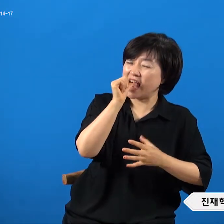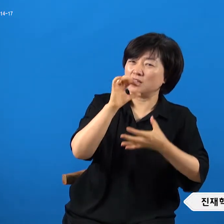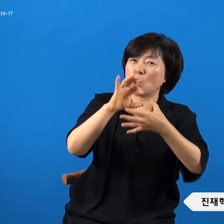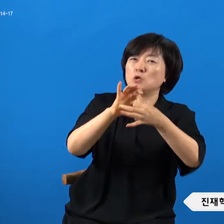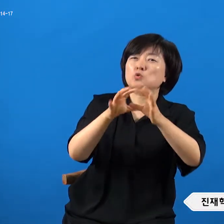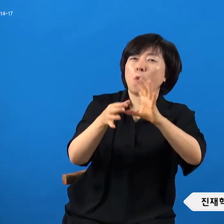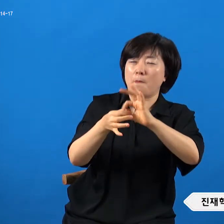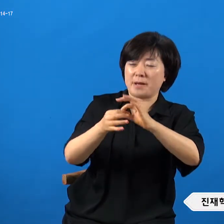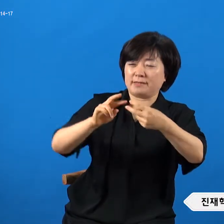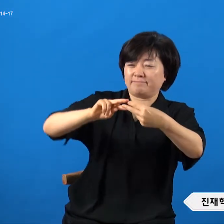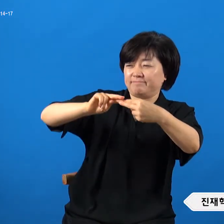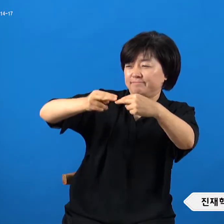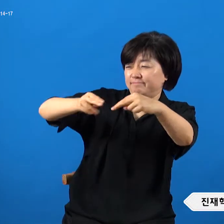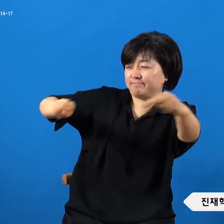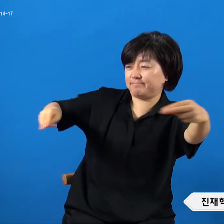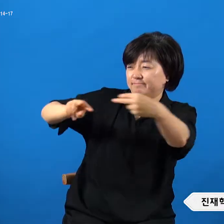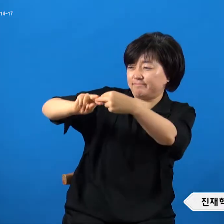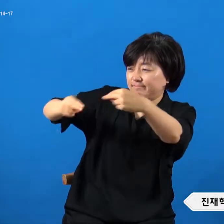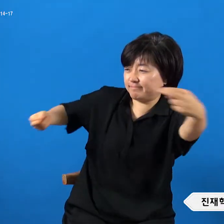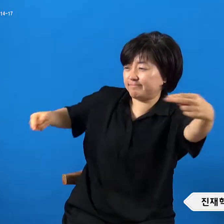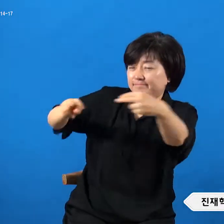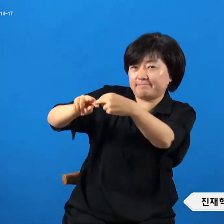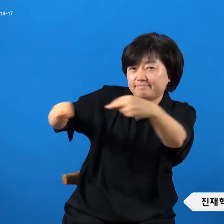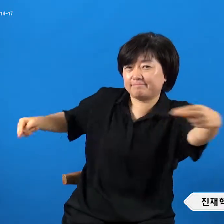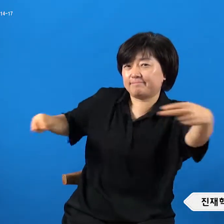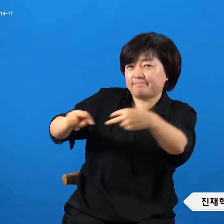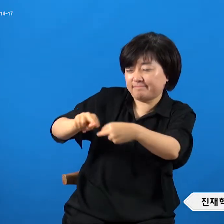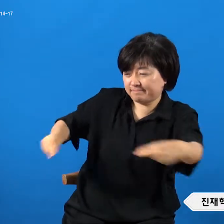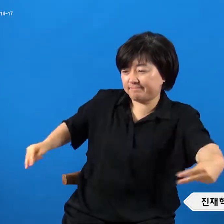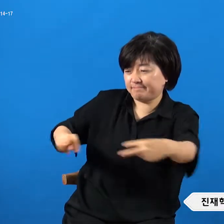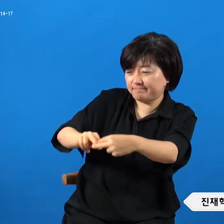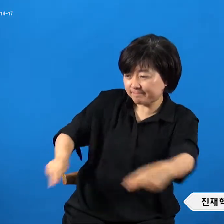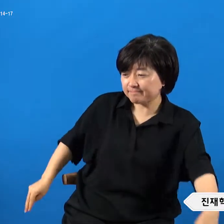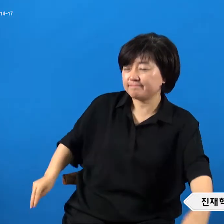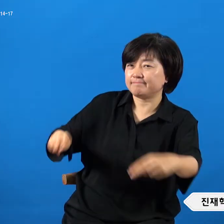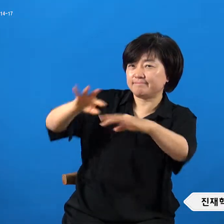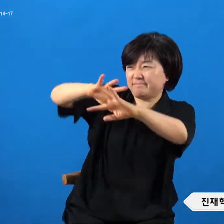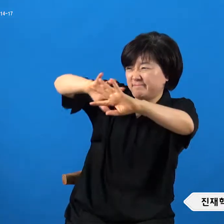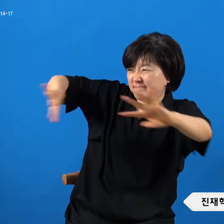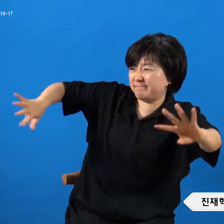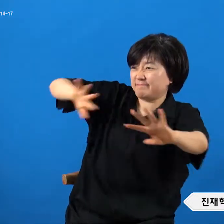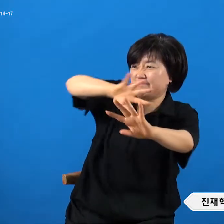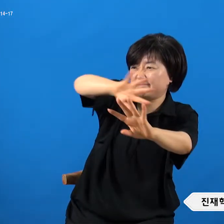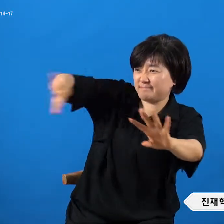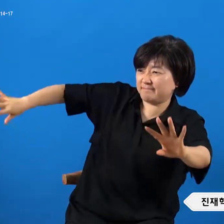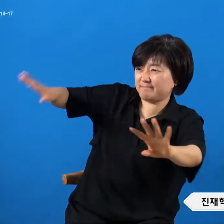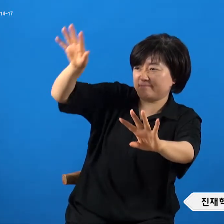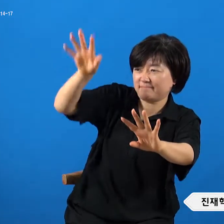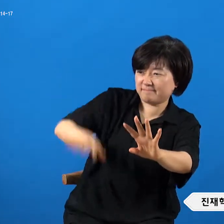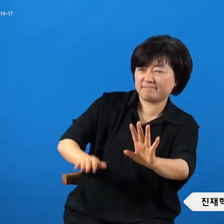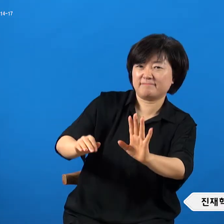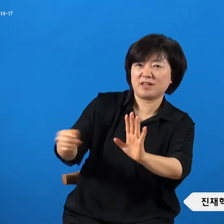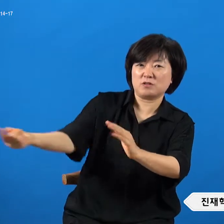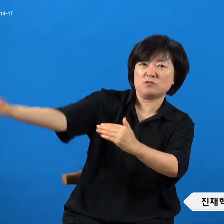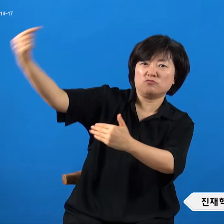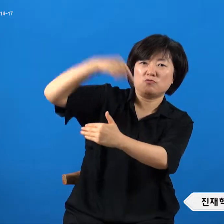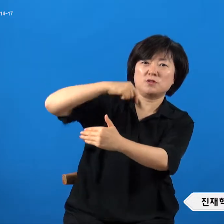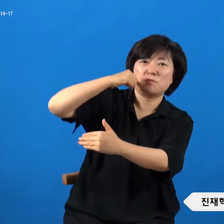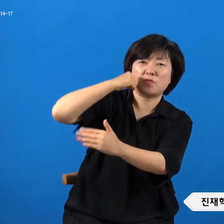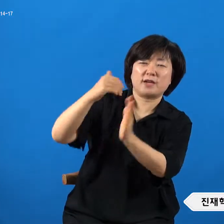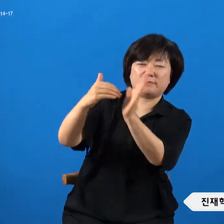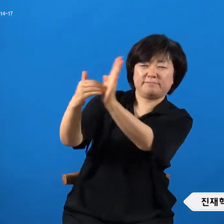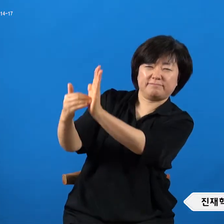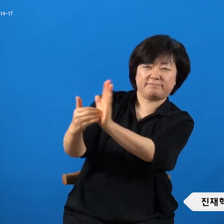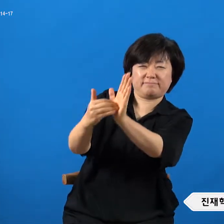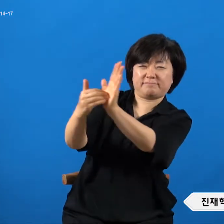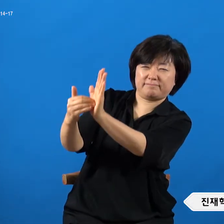몇 년 안에. 그래서 그 모든 곳마다 철조망으로 가로막혀 있는 저 땅, 바로 눈앞에 보이는